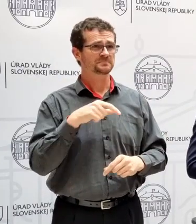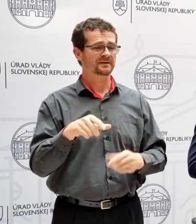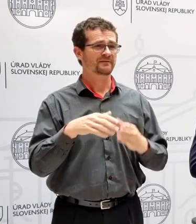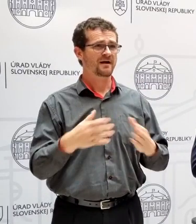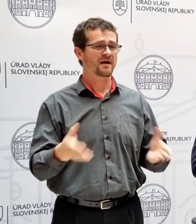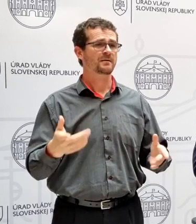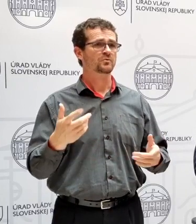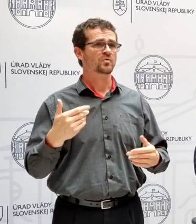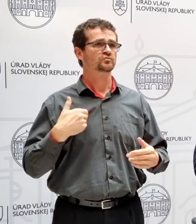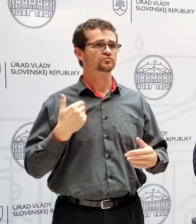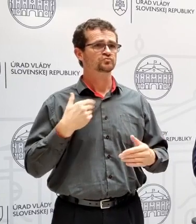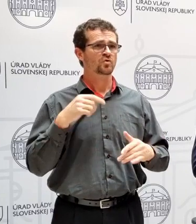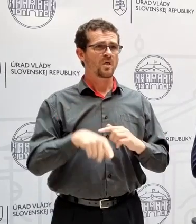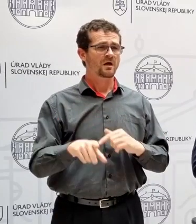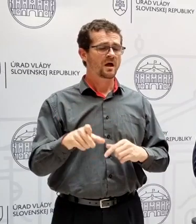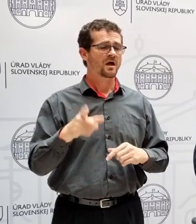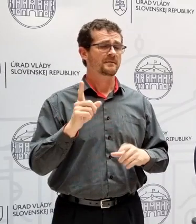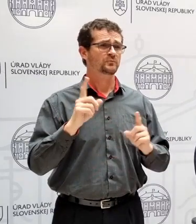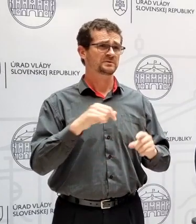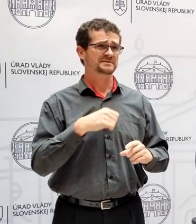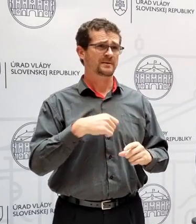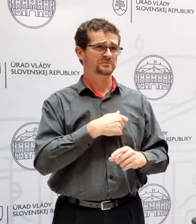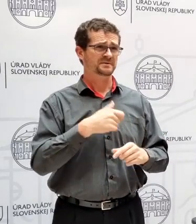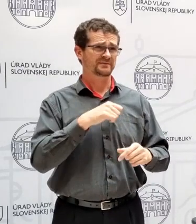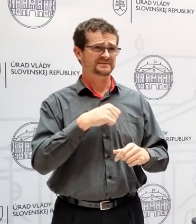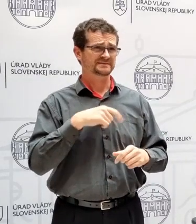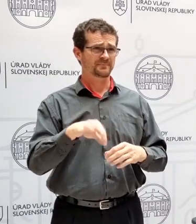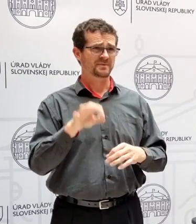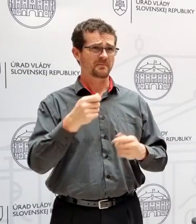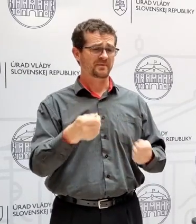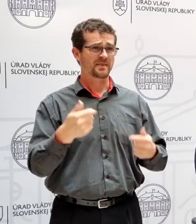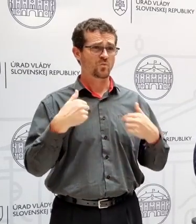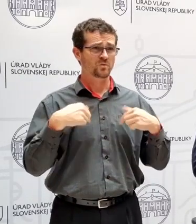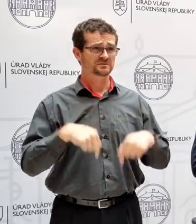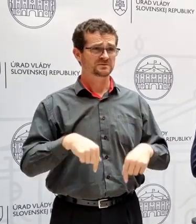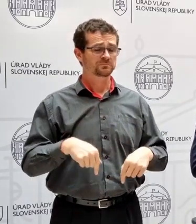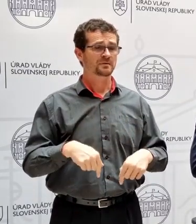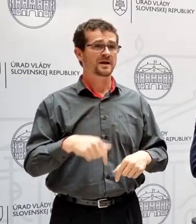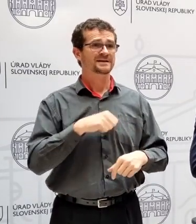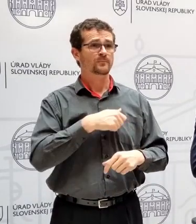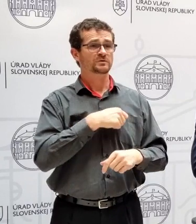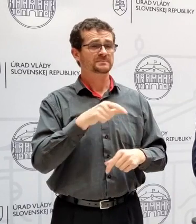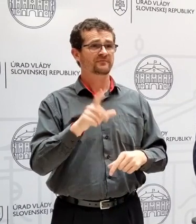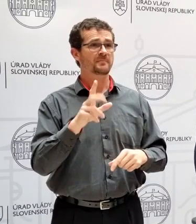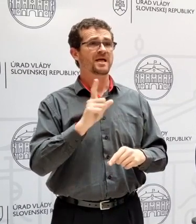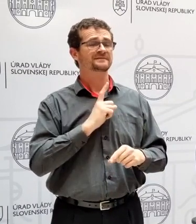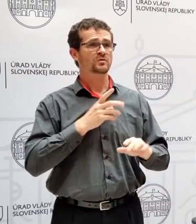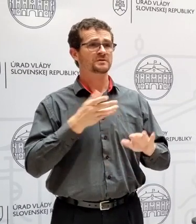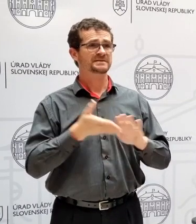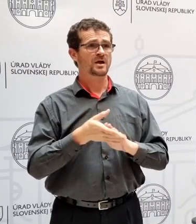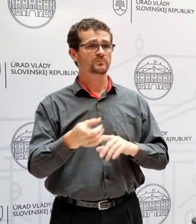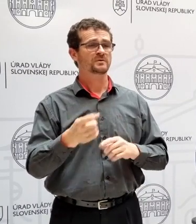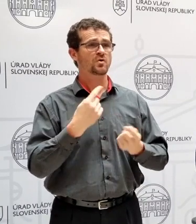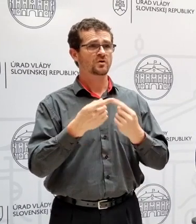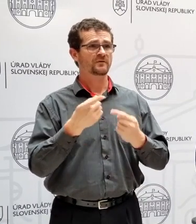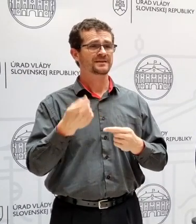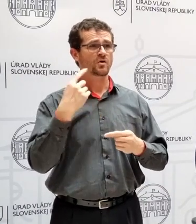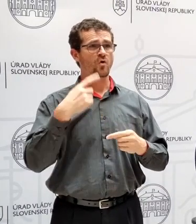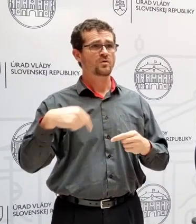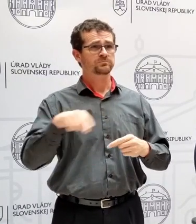alebo v škôlkach a podobne, to si už musia samosprávy nájsť tieto peniaze same u seba, lebo samosprávy mali svojho zástupcu pri rokovania